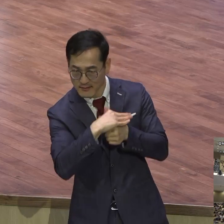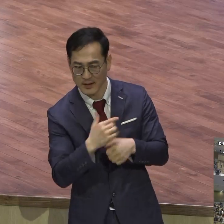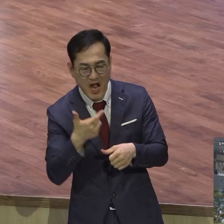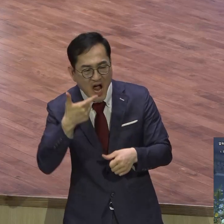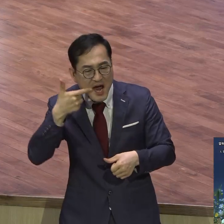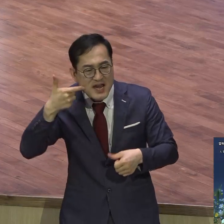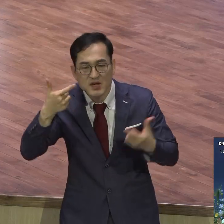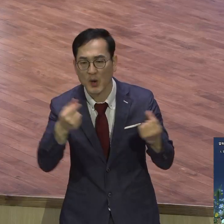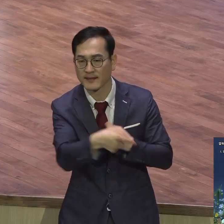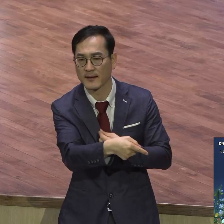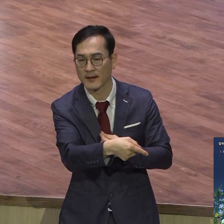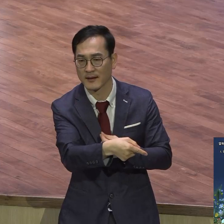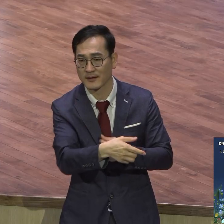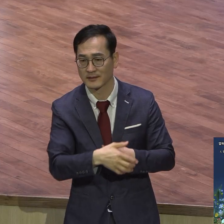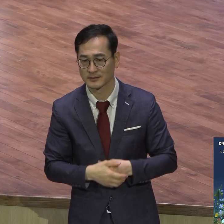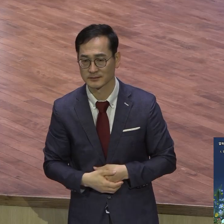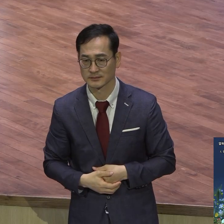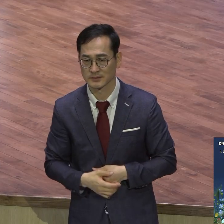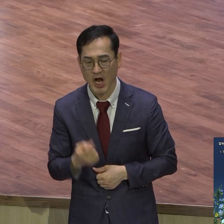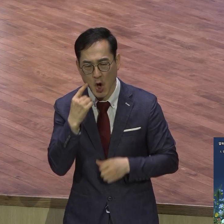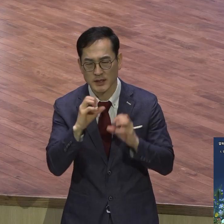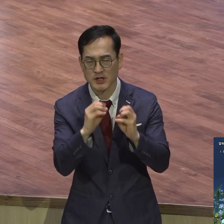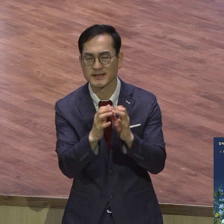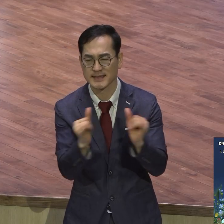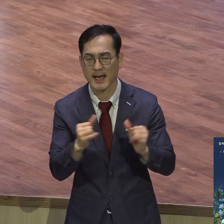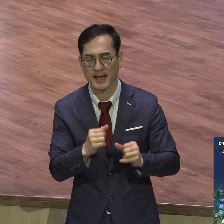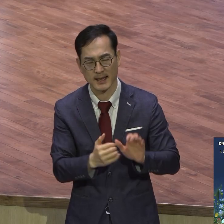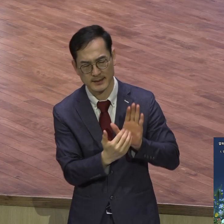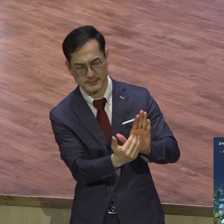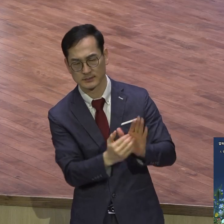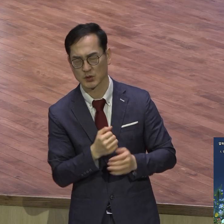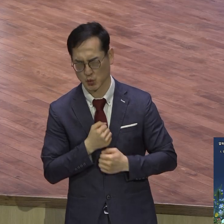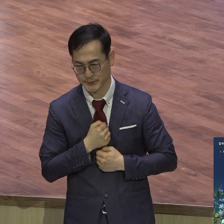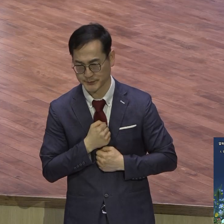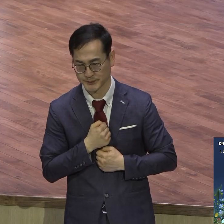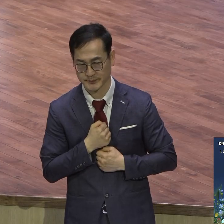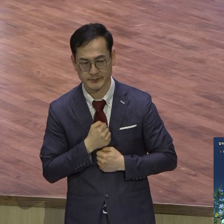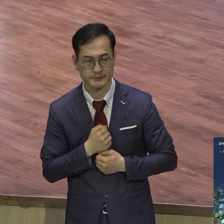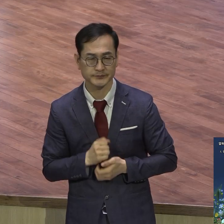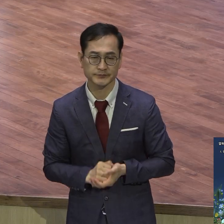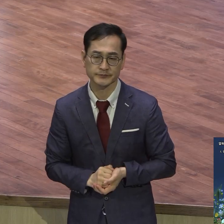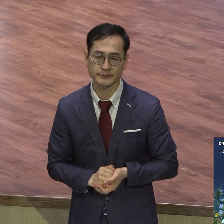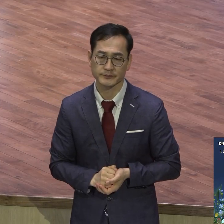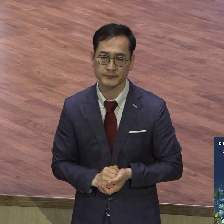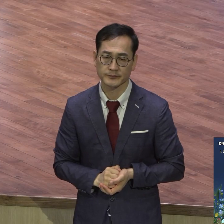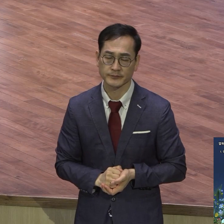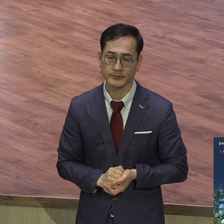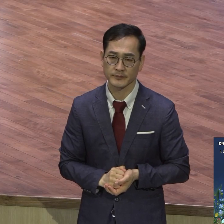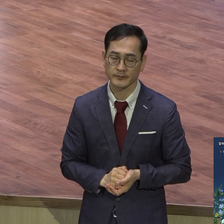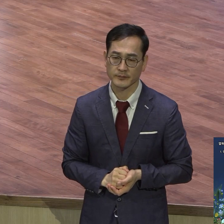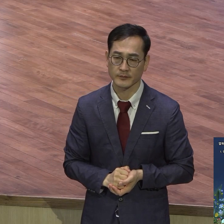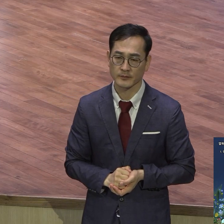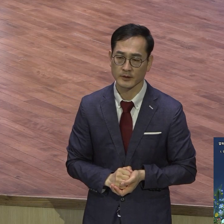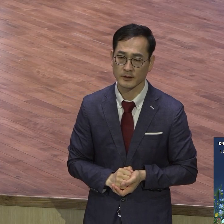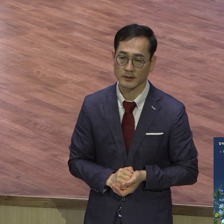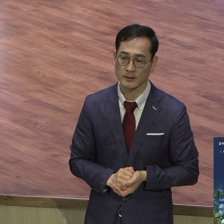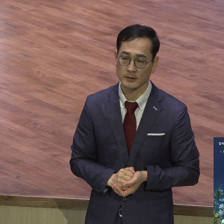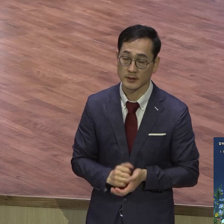거짓 선지자들을 삼가하라 예수님의 이 산상순을 통해서